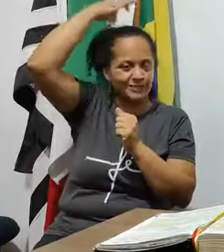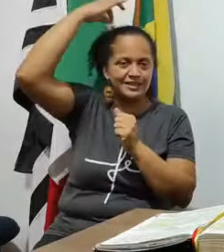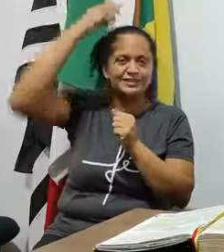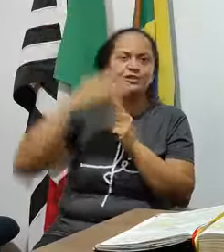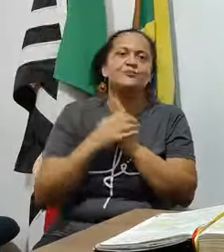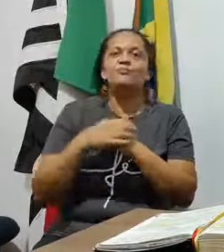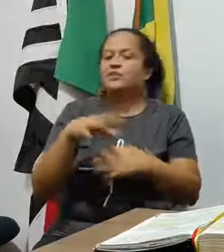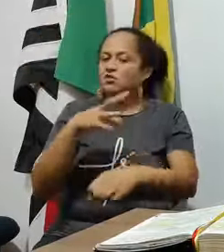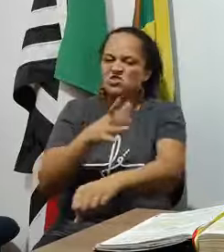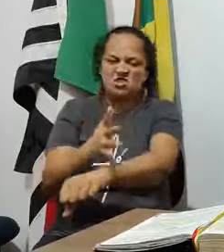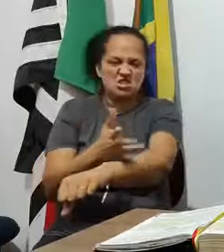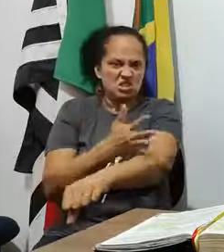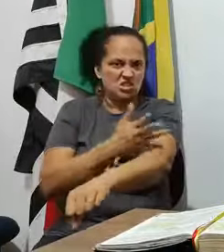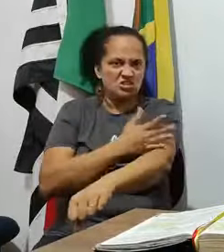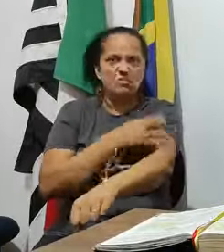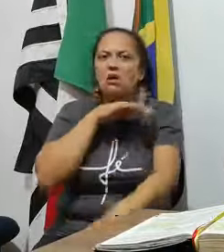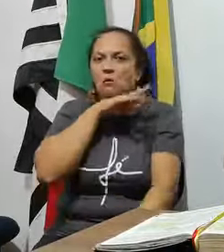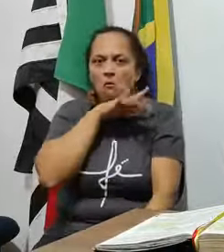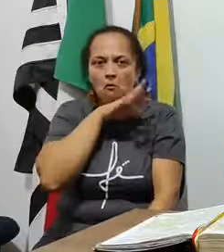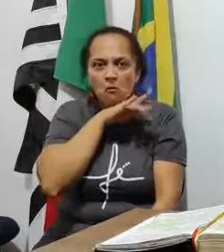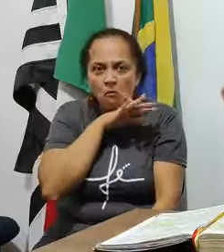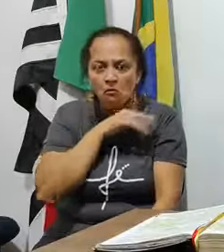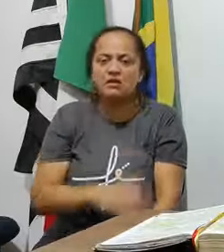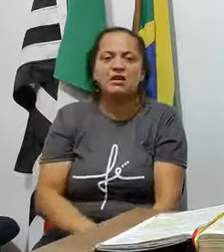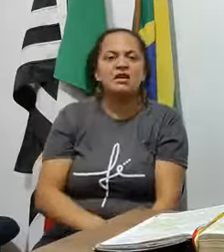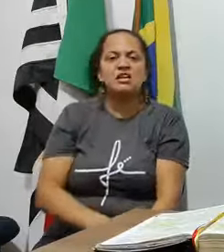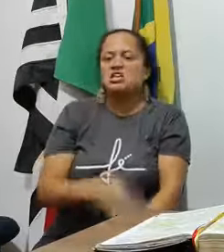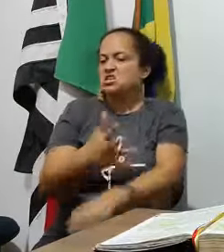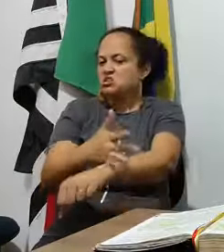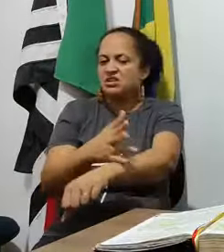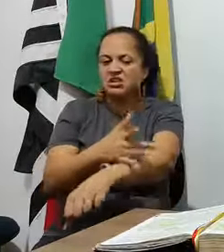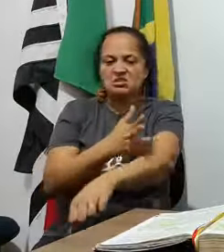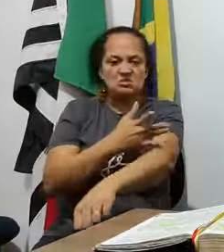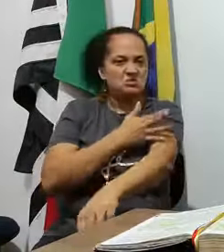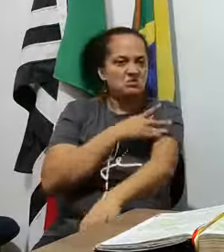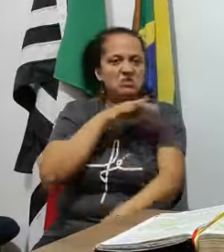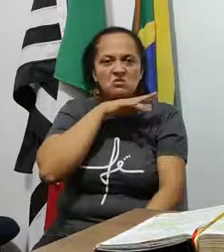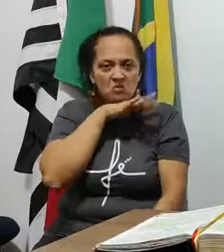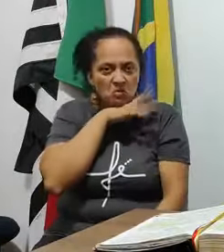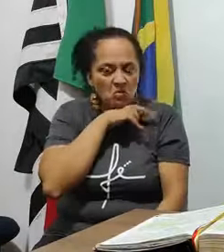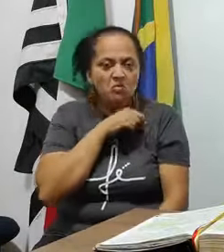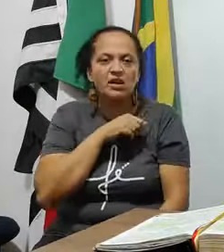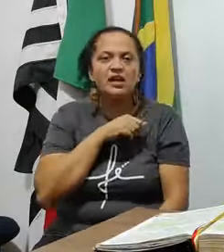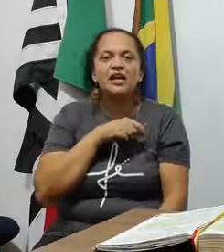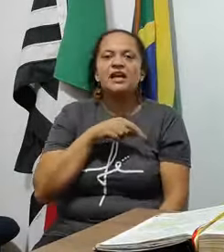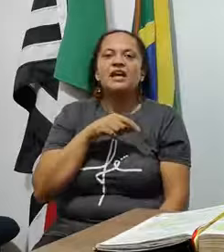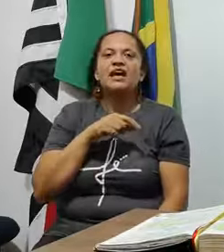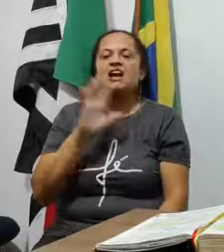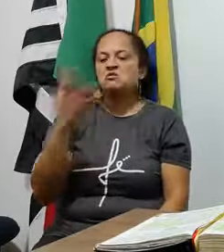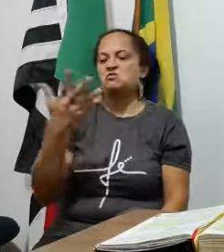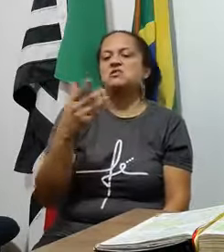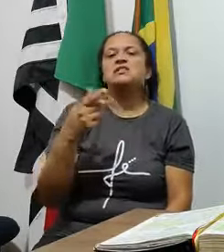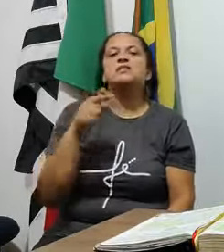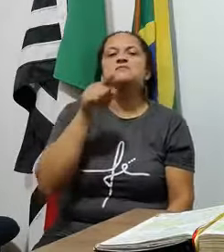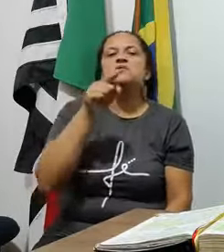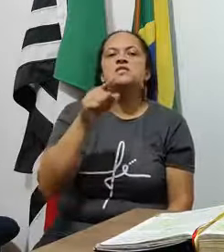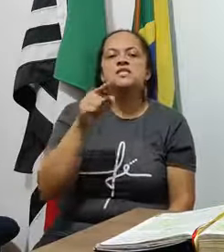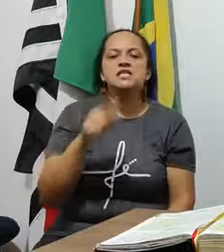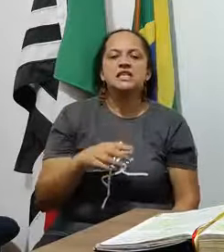esses sentimentos negativos, de não deixar essas emoções negativas controlar você, te dominar,